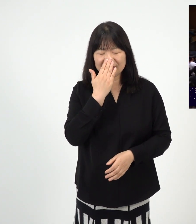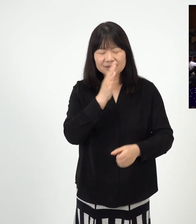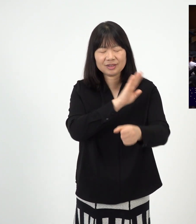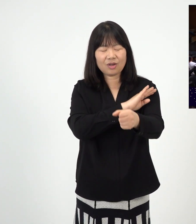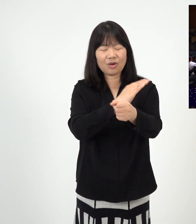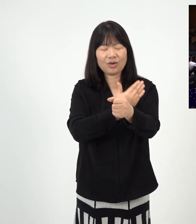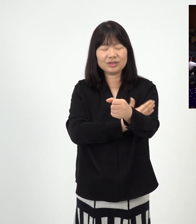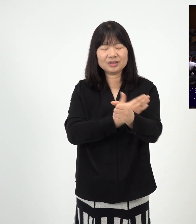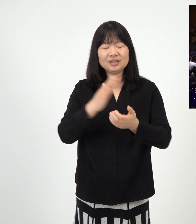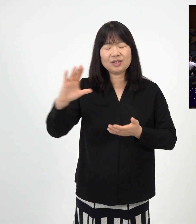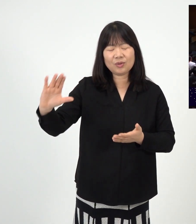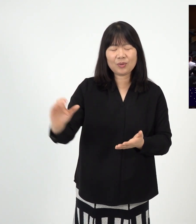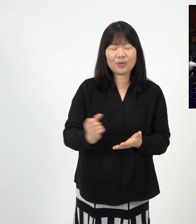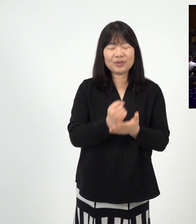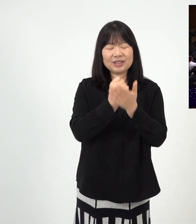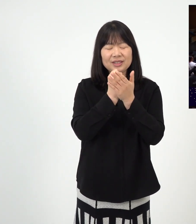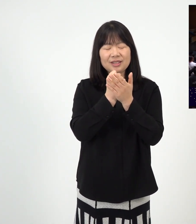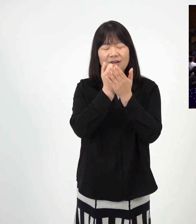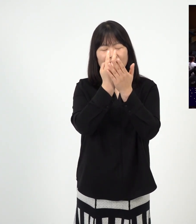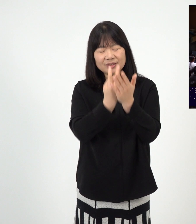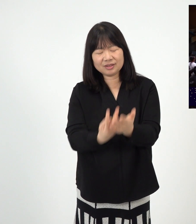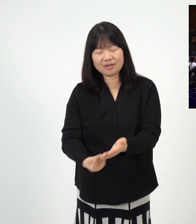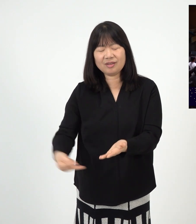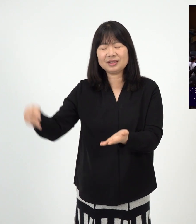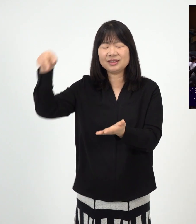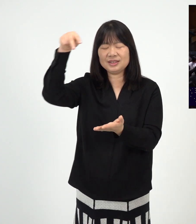선한 능력으로